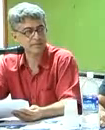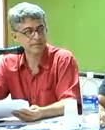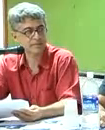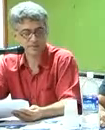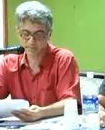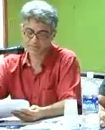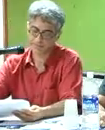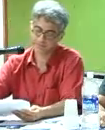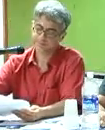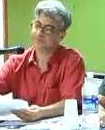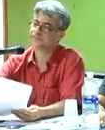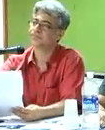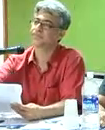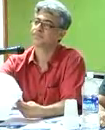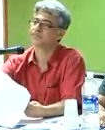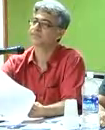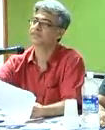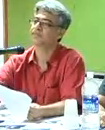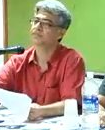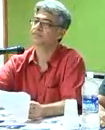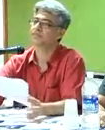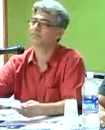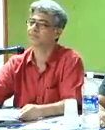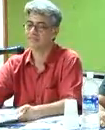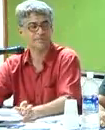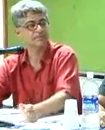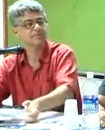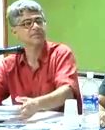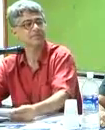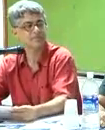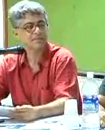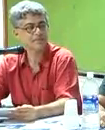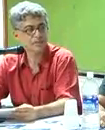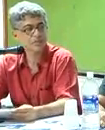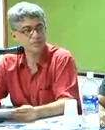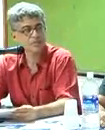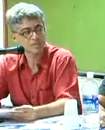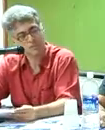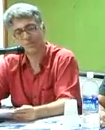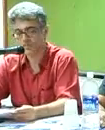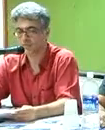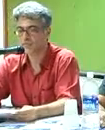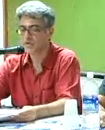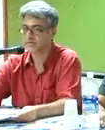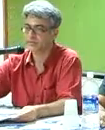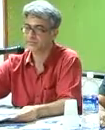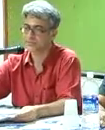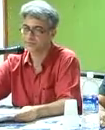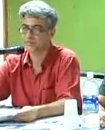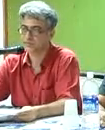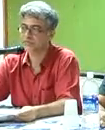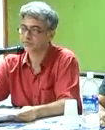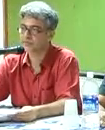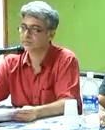43 पोस्ट का वो एडवर्टाइजमेंट निकला था और उन्होंने उसमें वो डिसेबिलिटी कैटेगरीज एडवर्टाइज नहीं की थी जो उनकी लिस्ट में थी, तो उसके